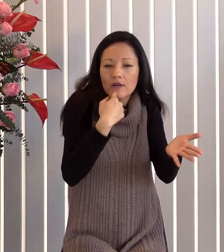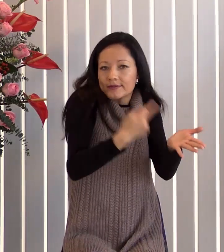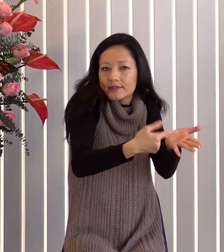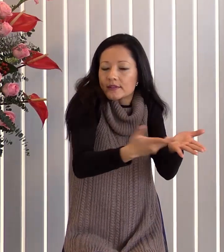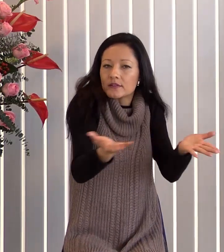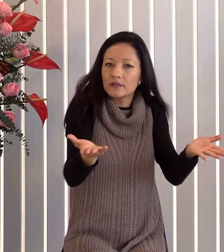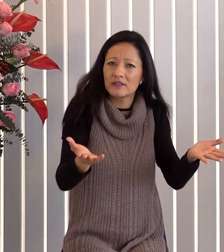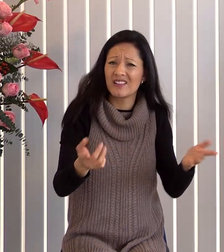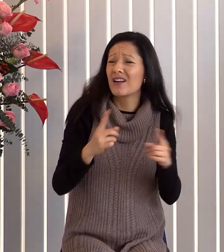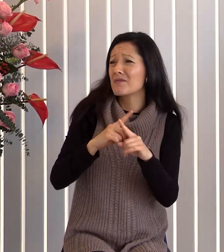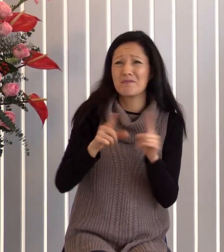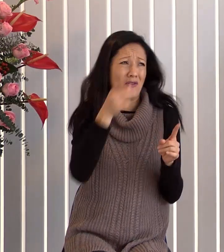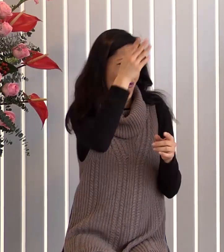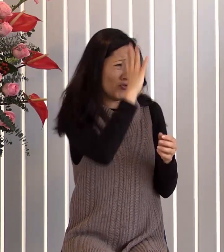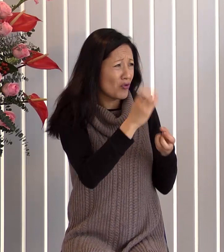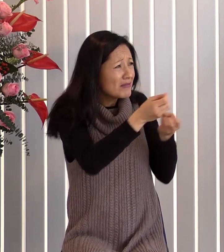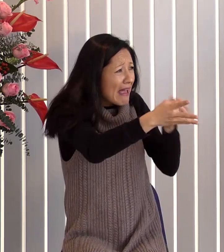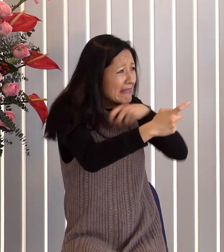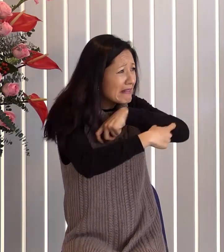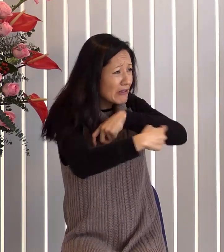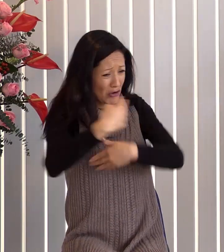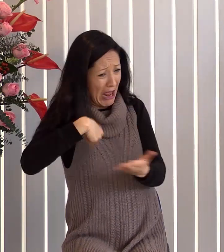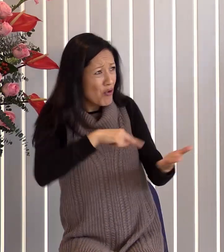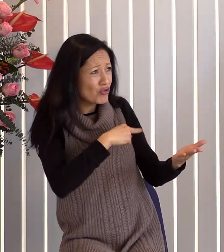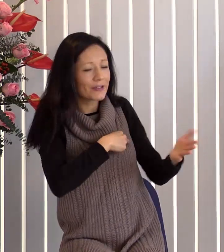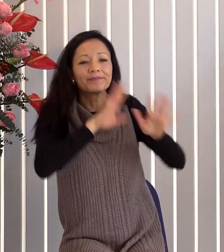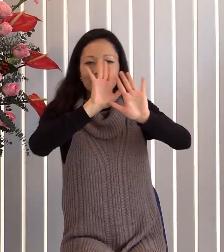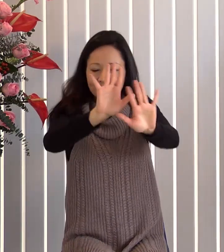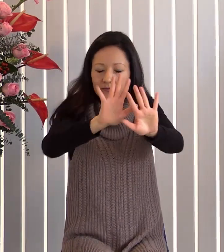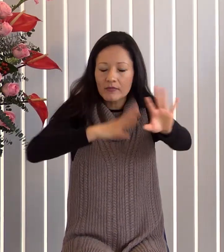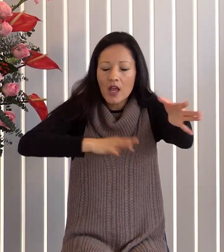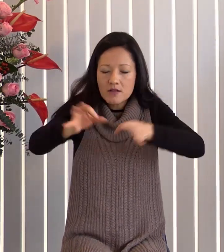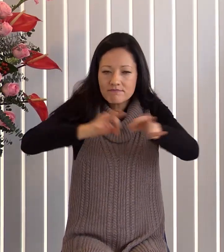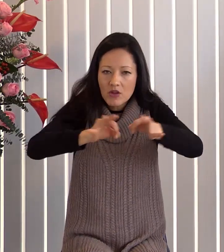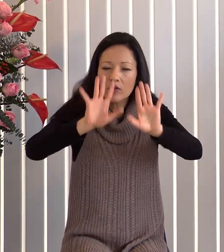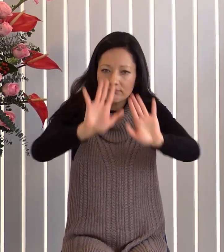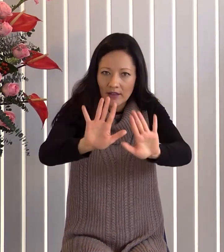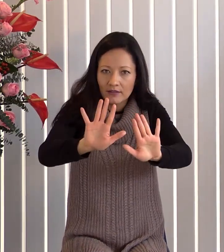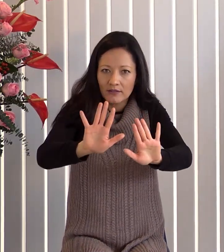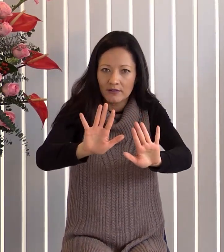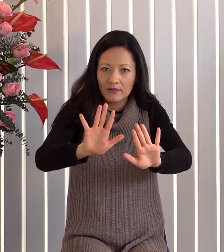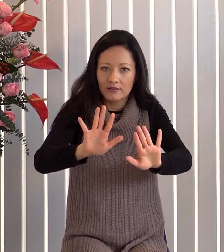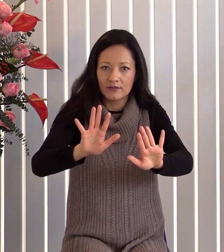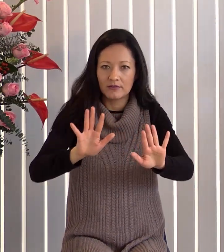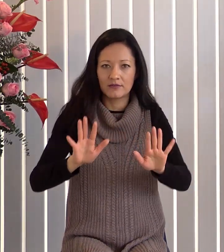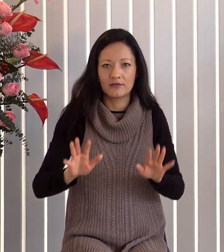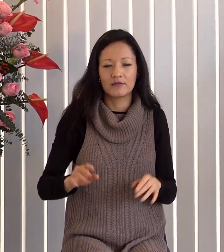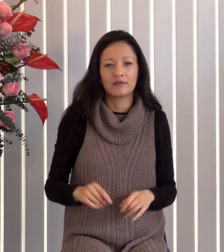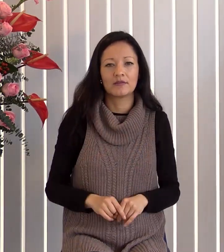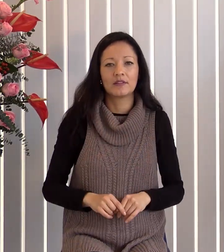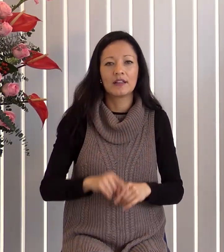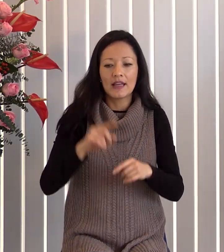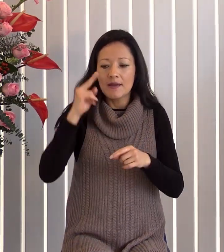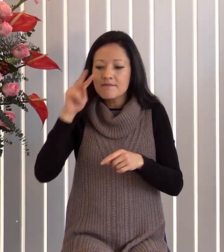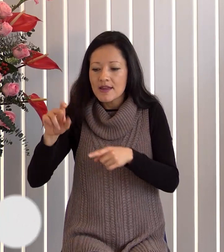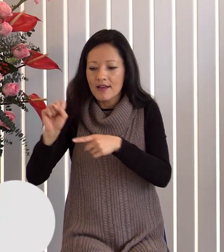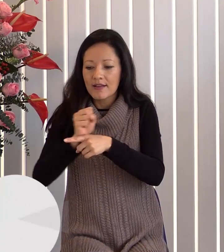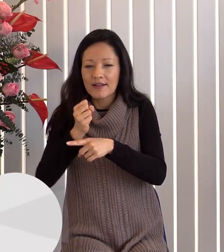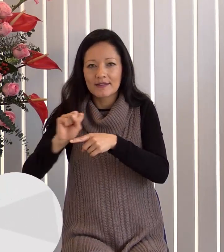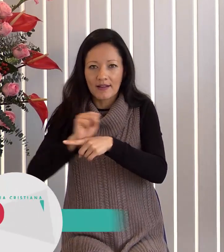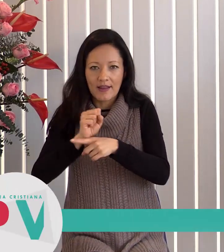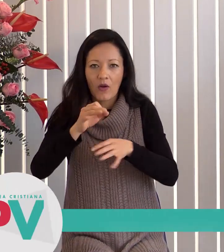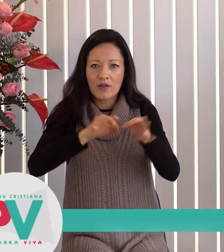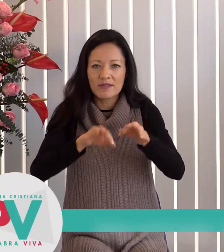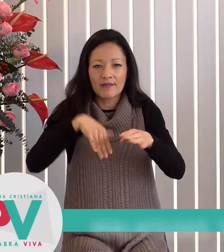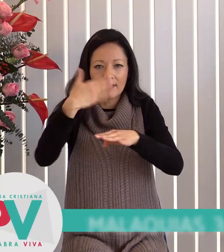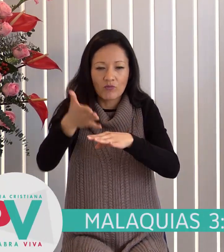Ay, pero es que Dios no tienta. Más bien vamos a explicar a Santiago, pero a Jesús no le explicamos, a Jesús le creemos.